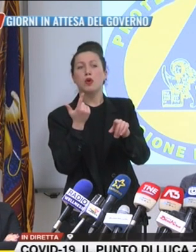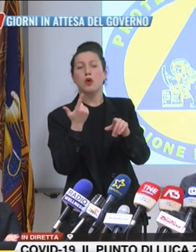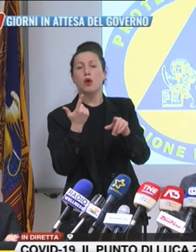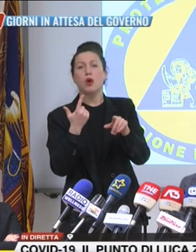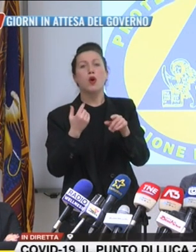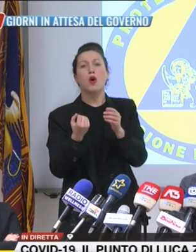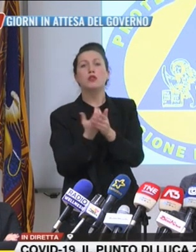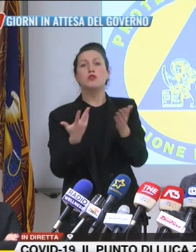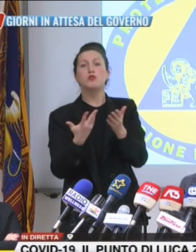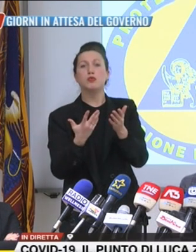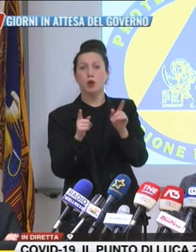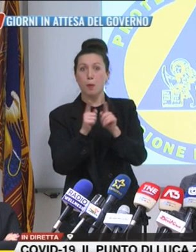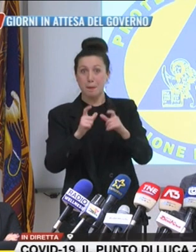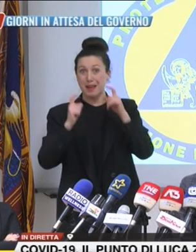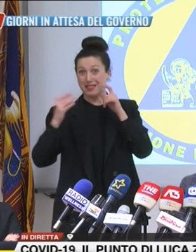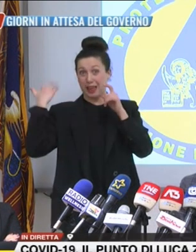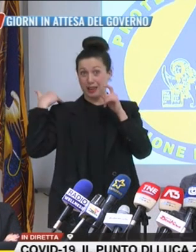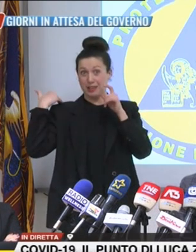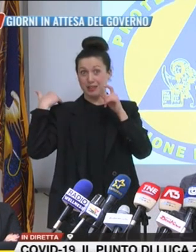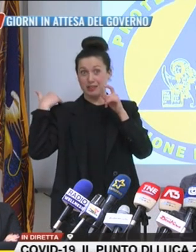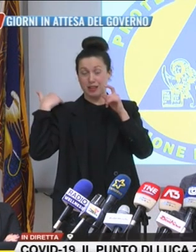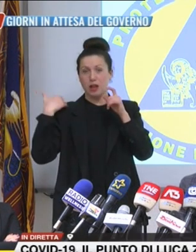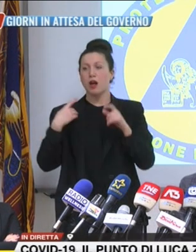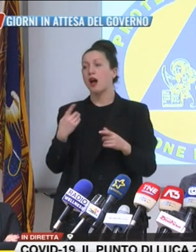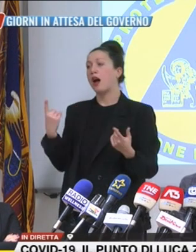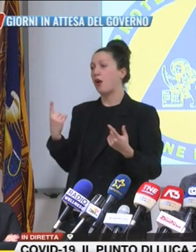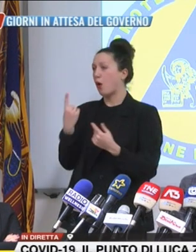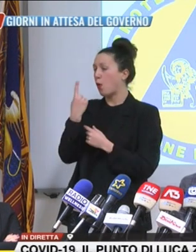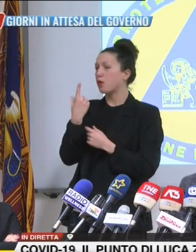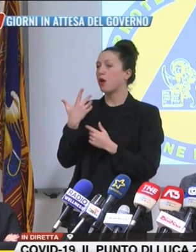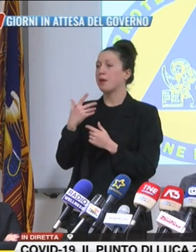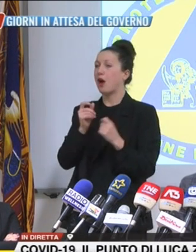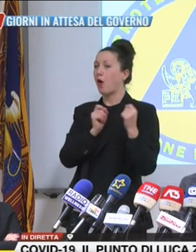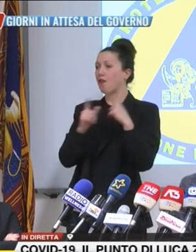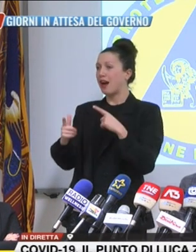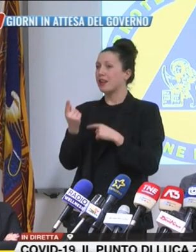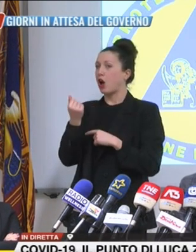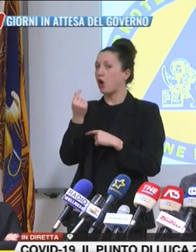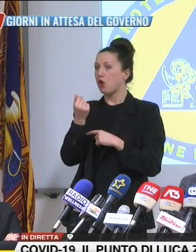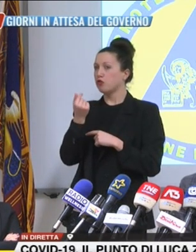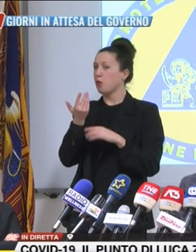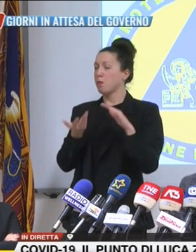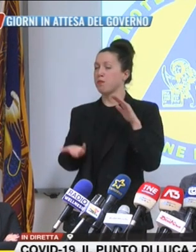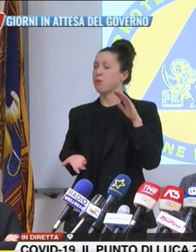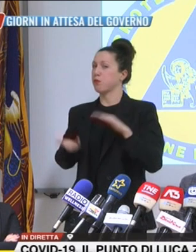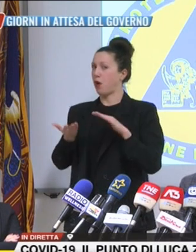in un caso dichiaratamente più alta. Quanto? Non posso dirlo perché si capisce il vaccino.